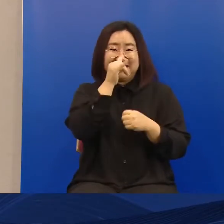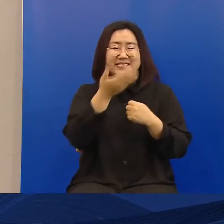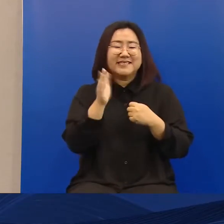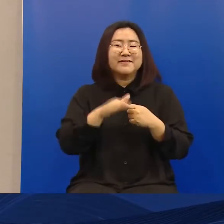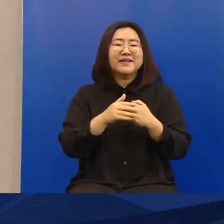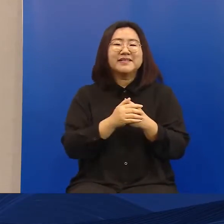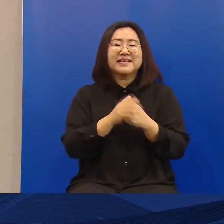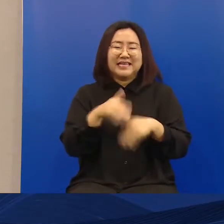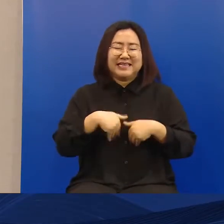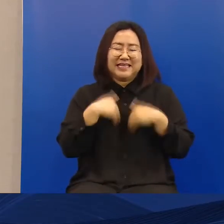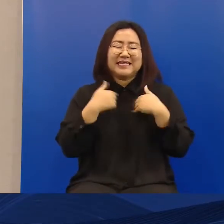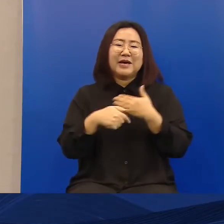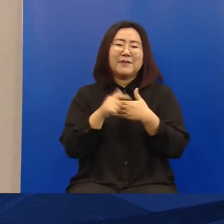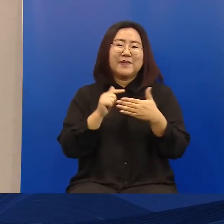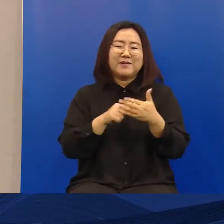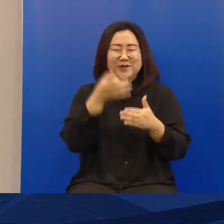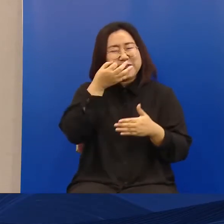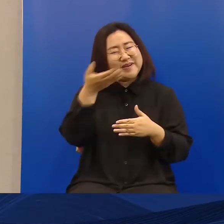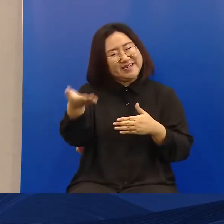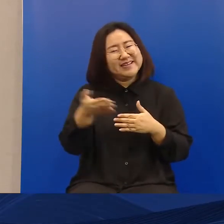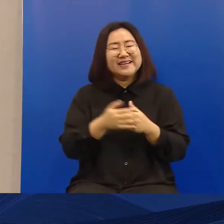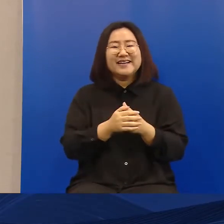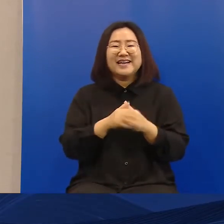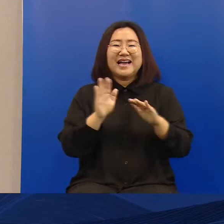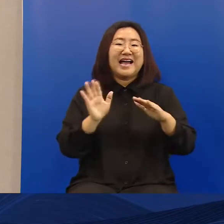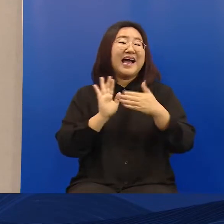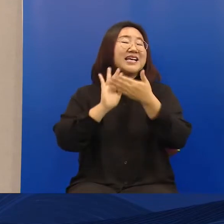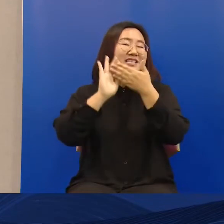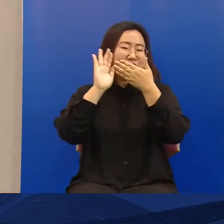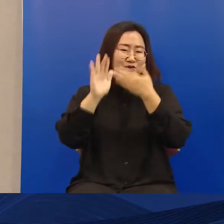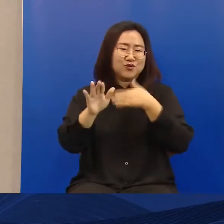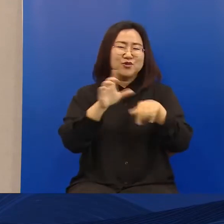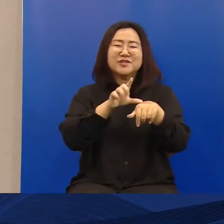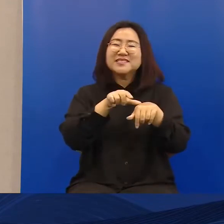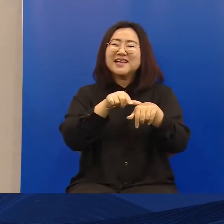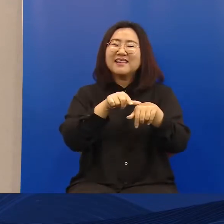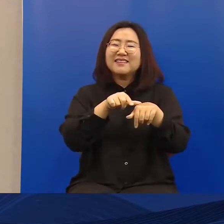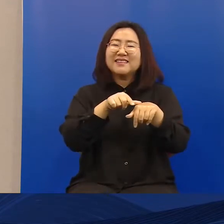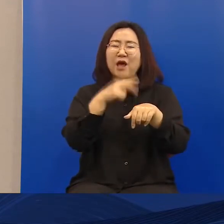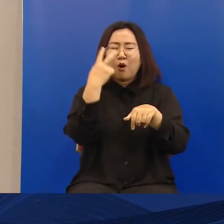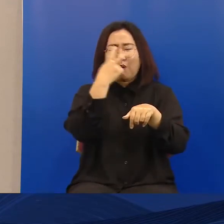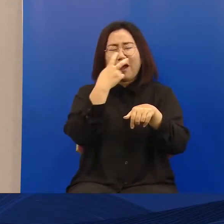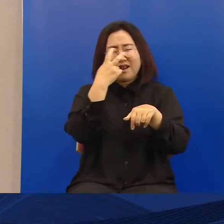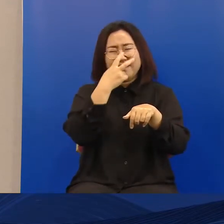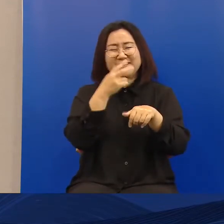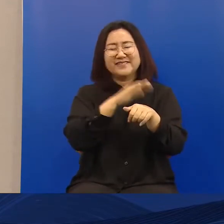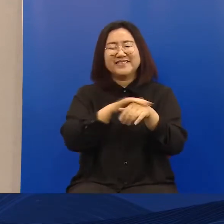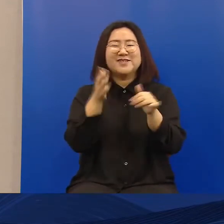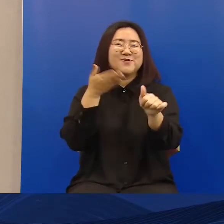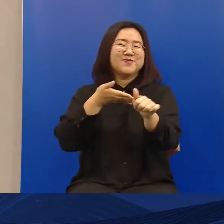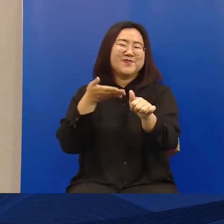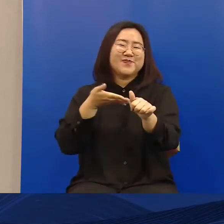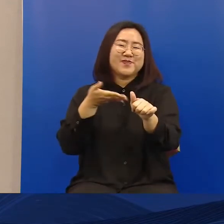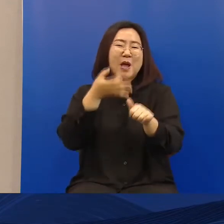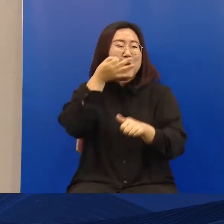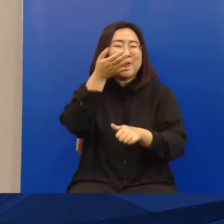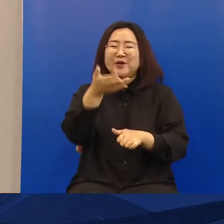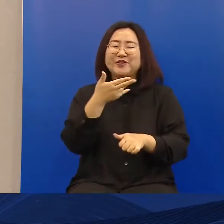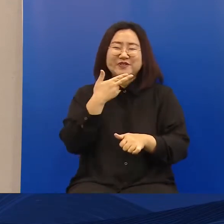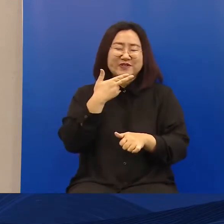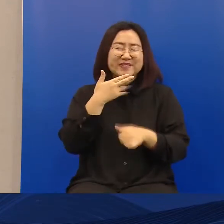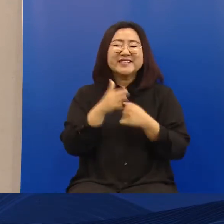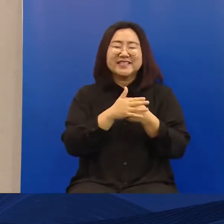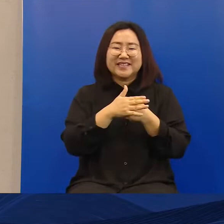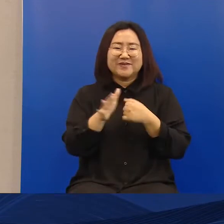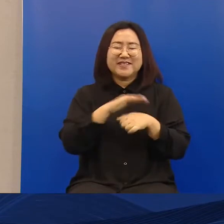부지사님은 따뜻한 마음으로 봐드렸습니다. 그러나 이후에는 1절 봐드리는 게 없을 테니까